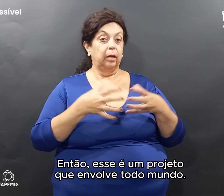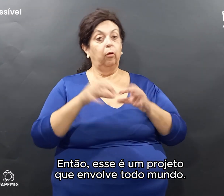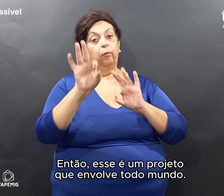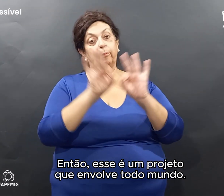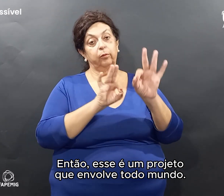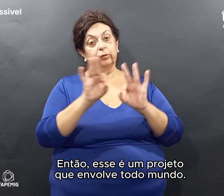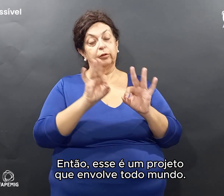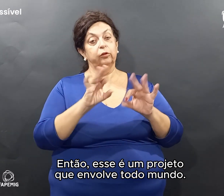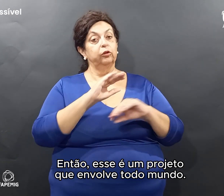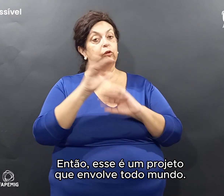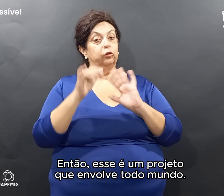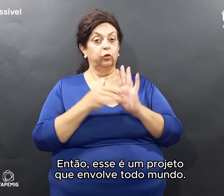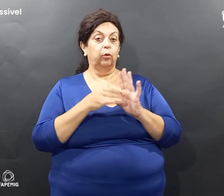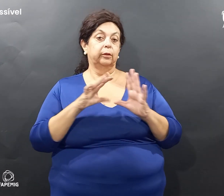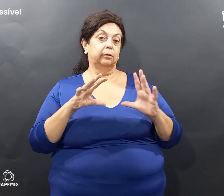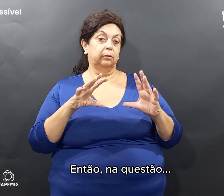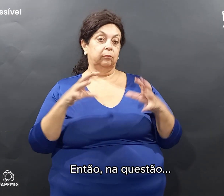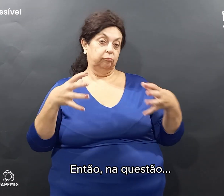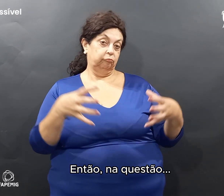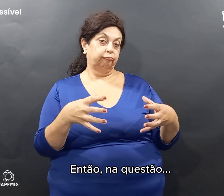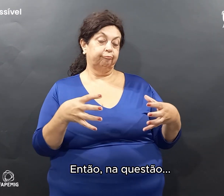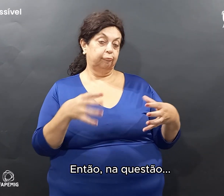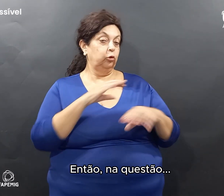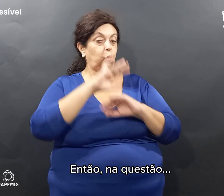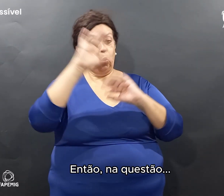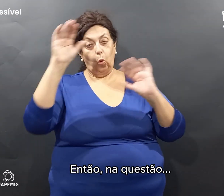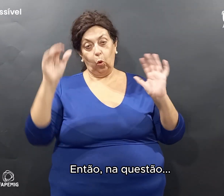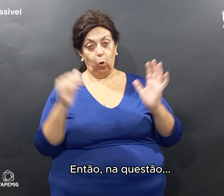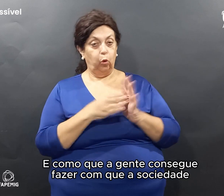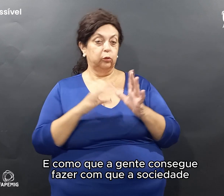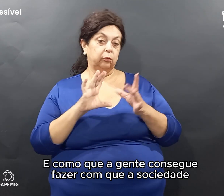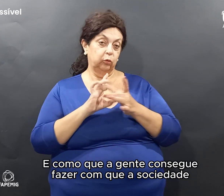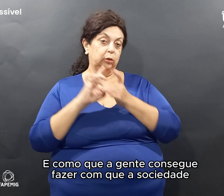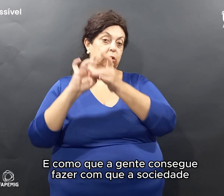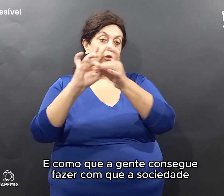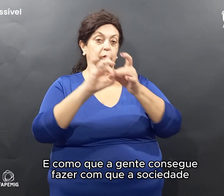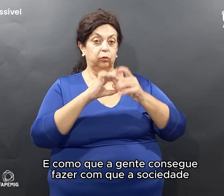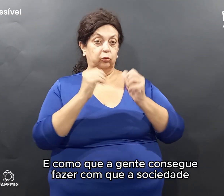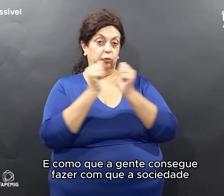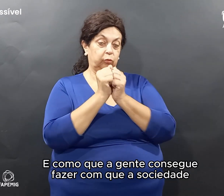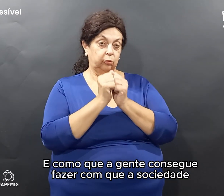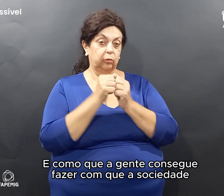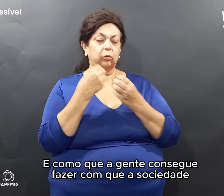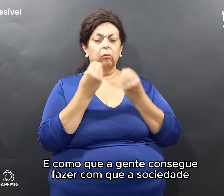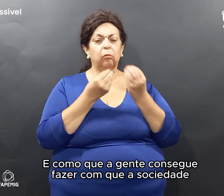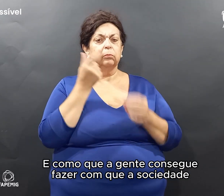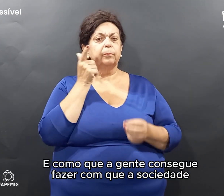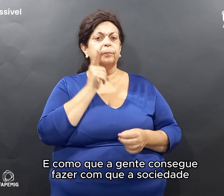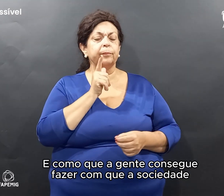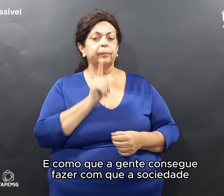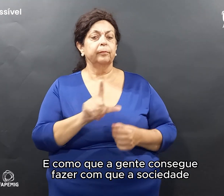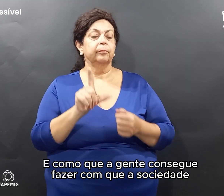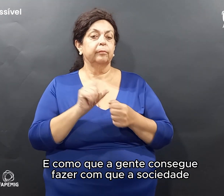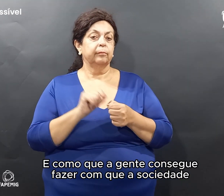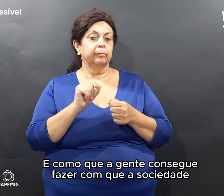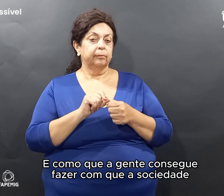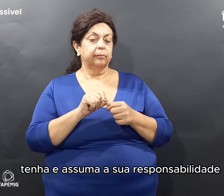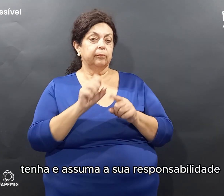que envolve todo mundo. Então, na questão, e como que a gente consegue fazer com que a sociedade tenha